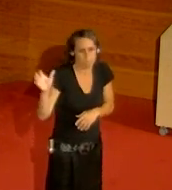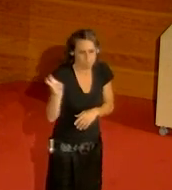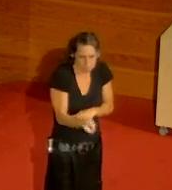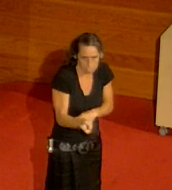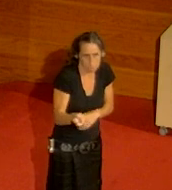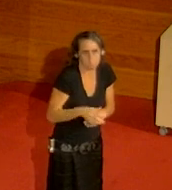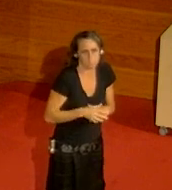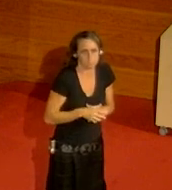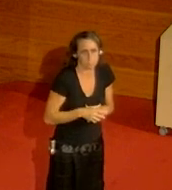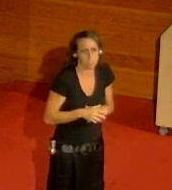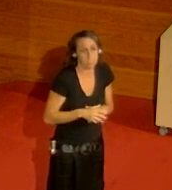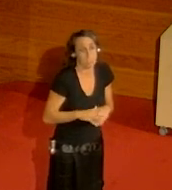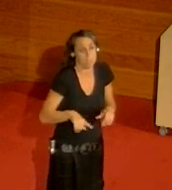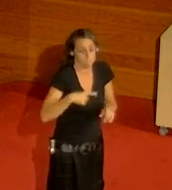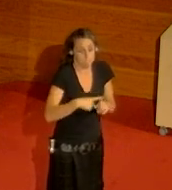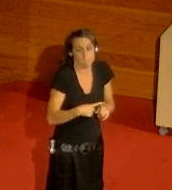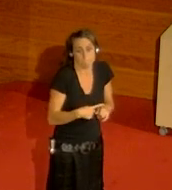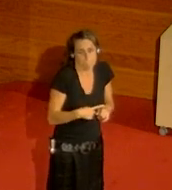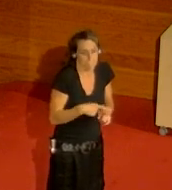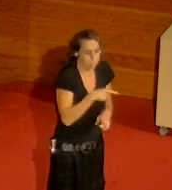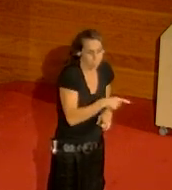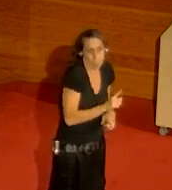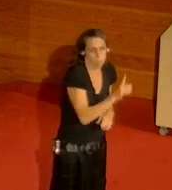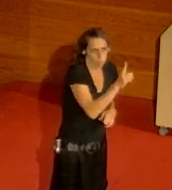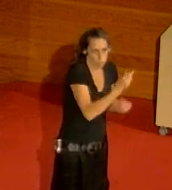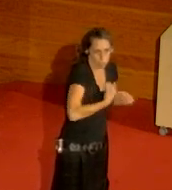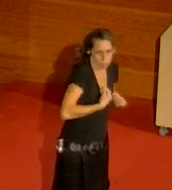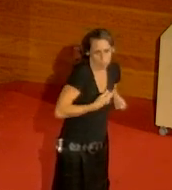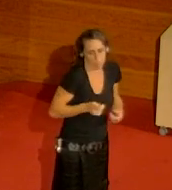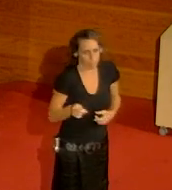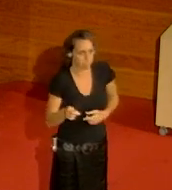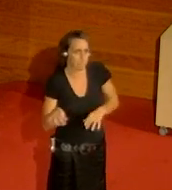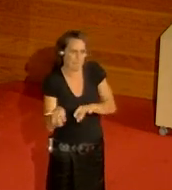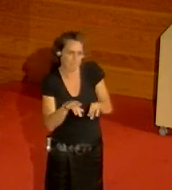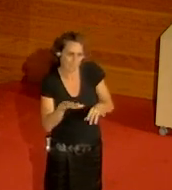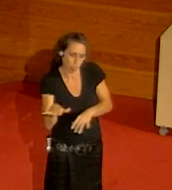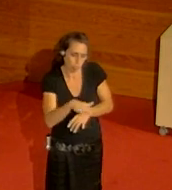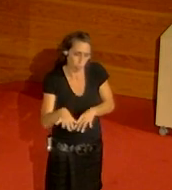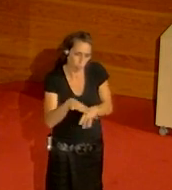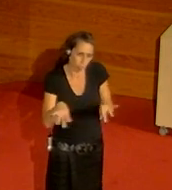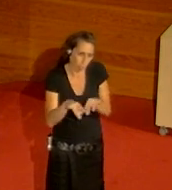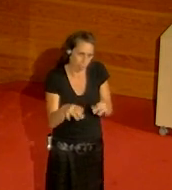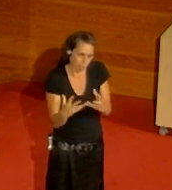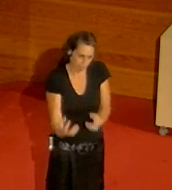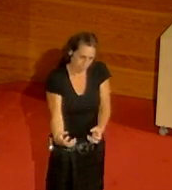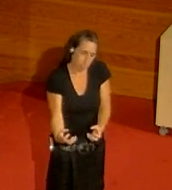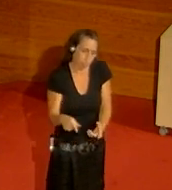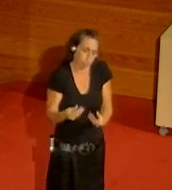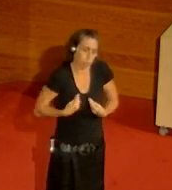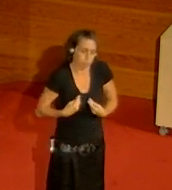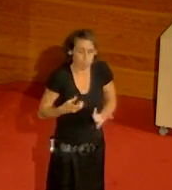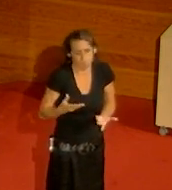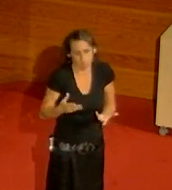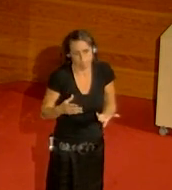país mayoritariamente y los metrajes viven en la parte del desierto que es más donde la vida es mucho más difícil